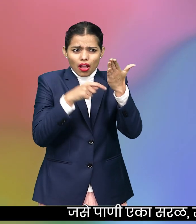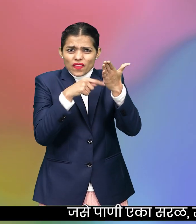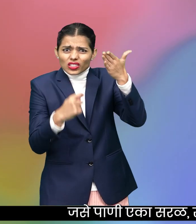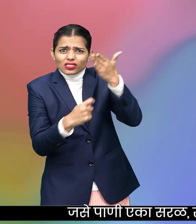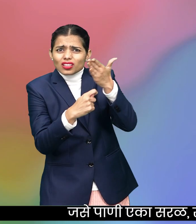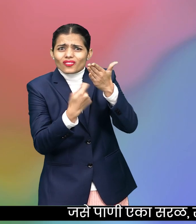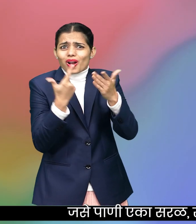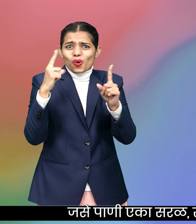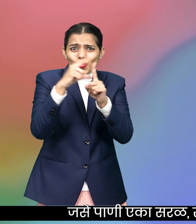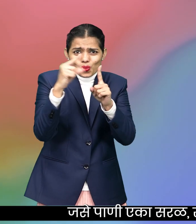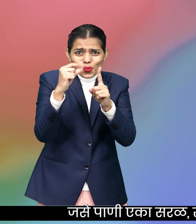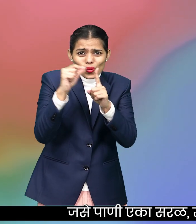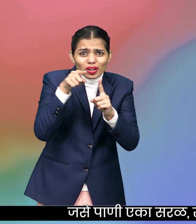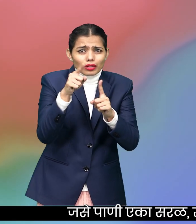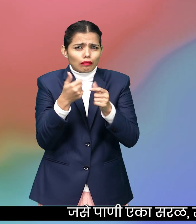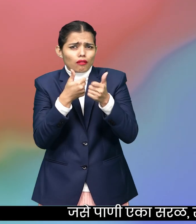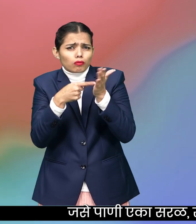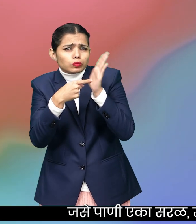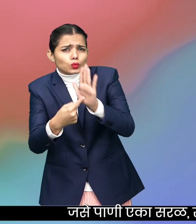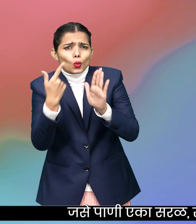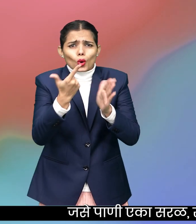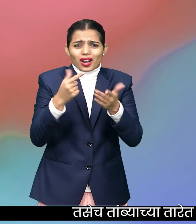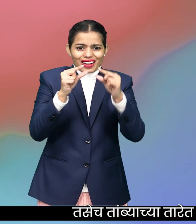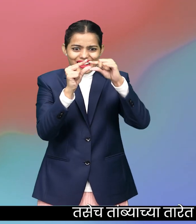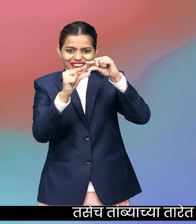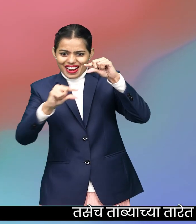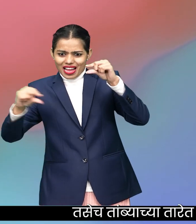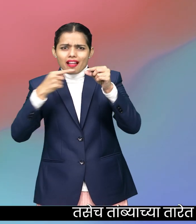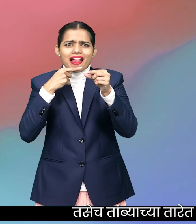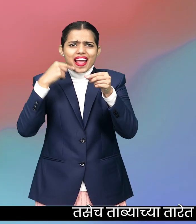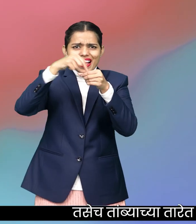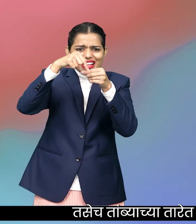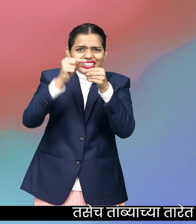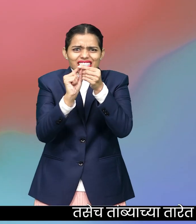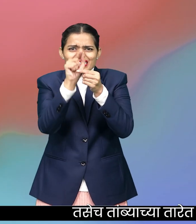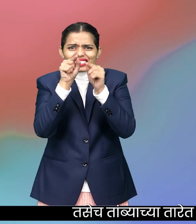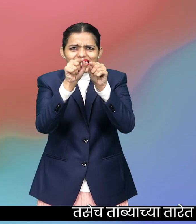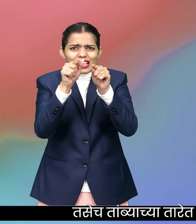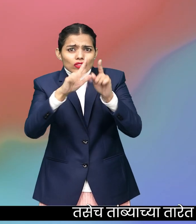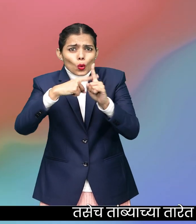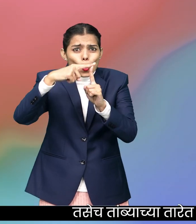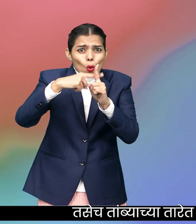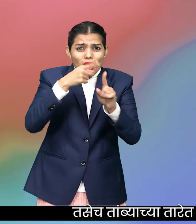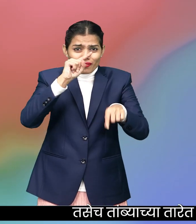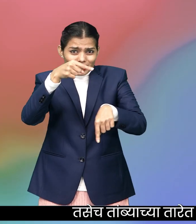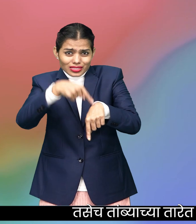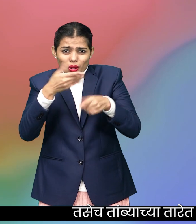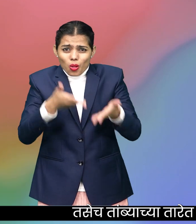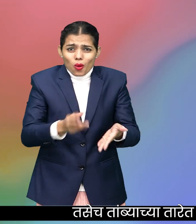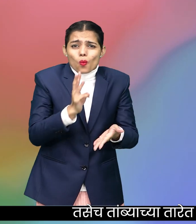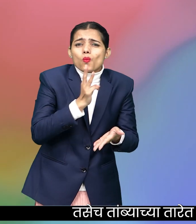जसे पाणी एका सरळ समतल नळीत आपोआप वाहत नाही, तसेच तांब्याच्या तारेत विद्युत आवेश स्वतःहून वाहत